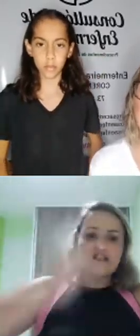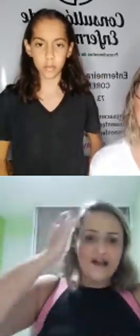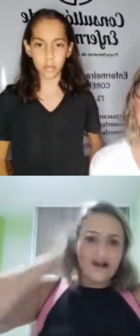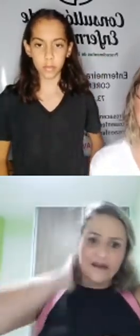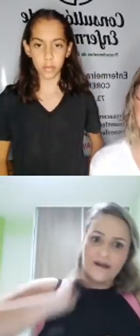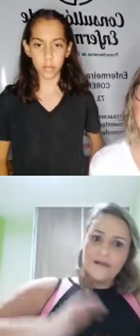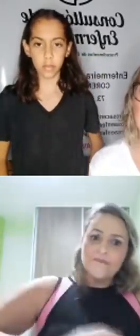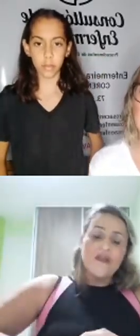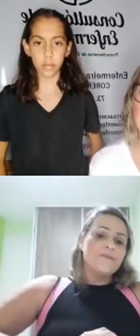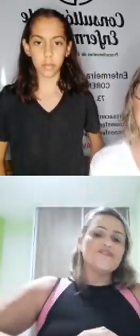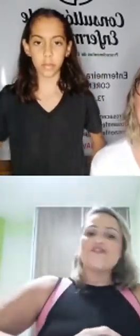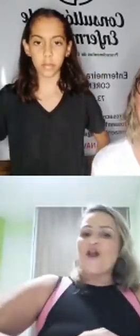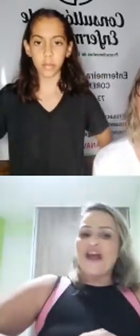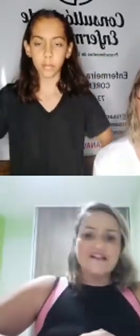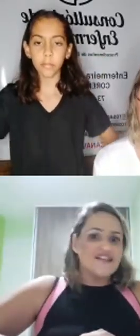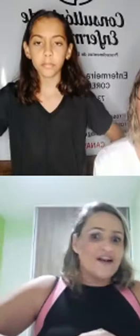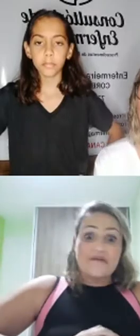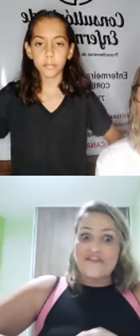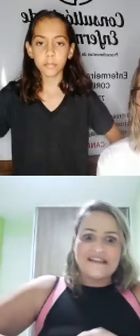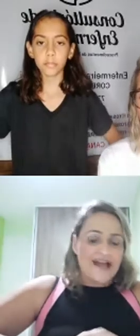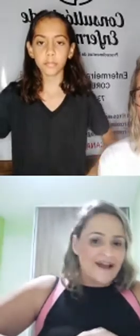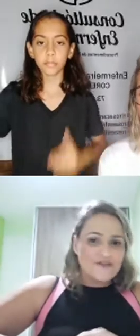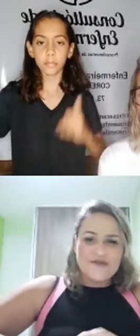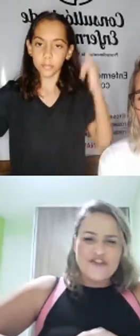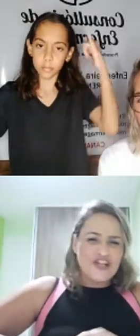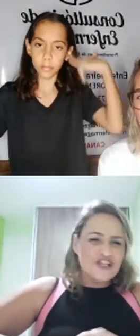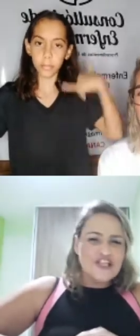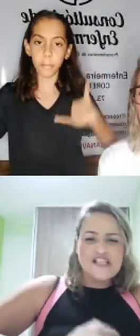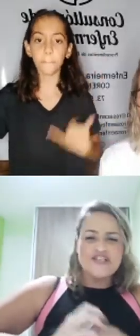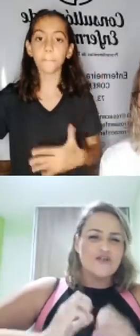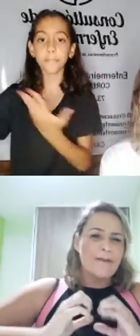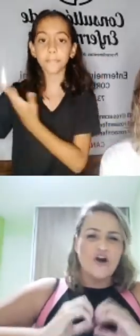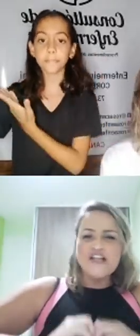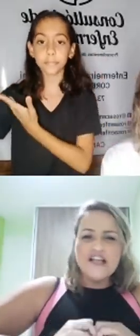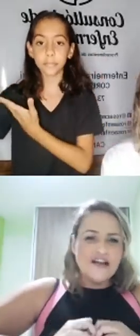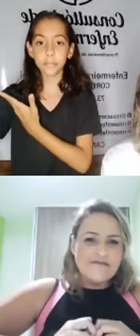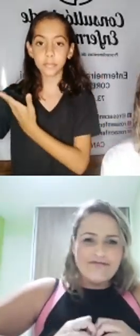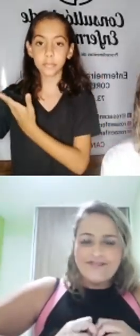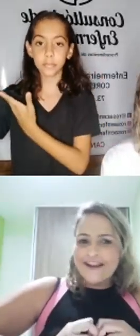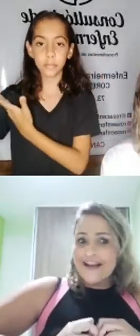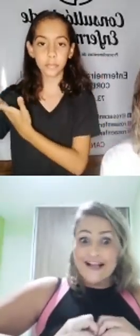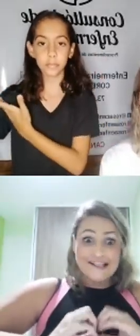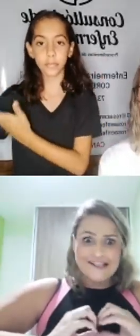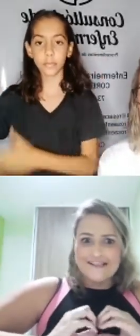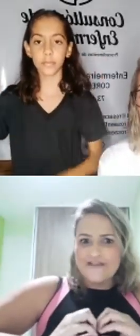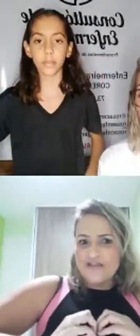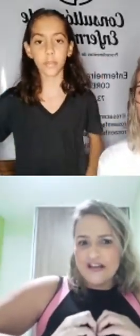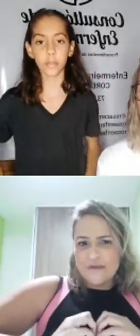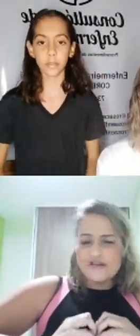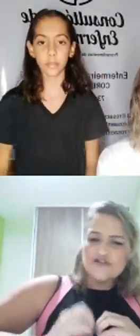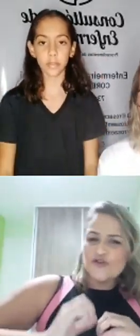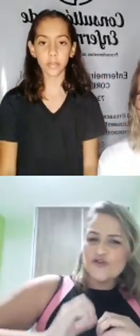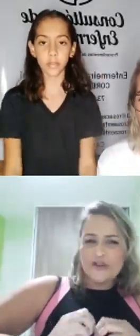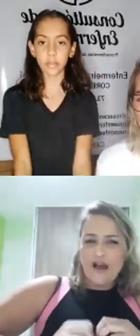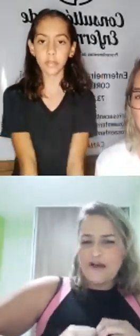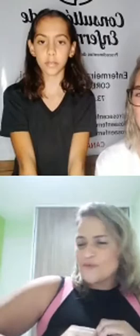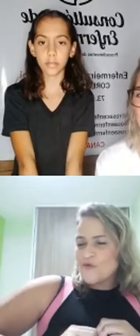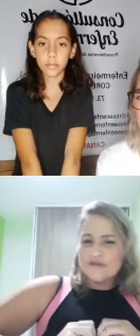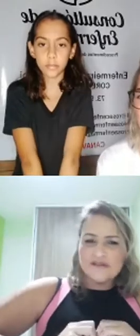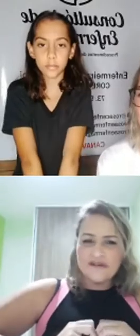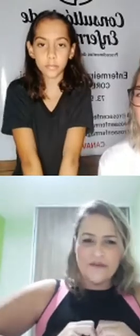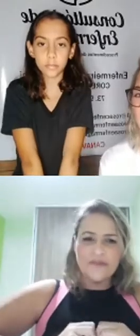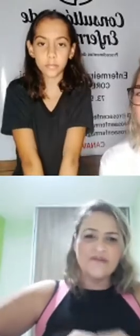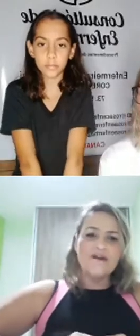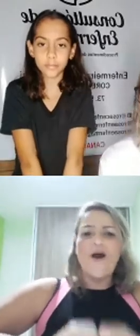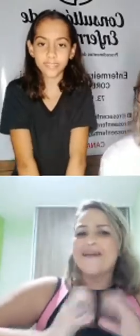de Inaê, meus colegas acharam fantástico. Gente, Cíntia não é mole, não. Tem acessível em Libras. Eu desculpa, tá?